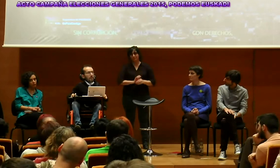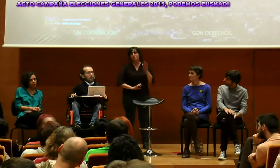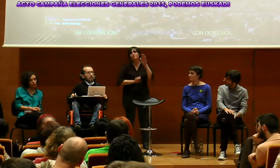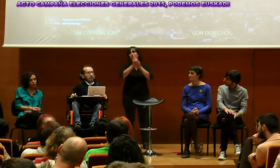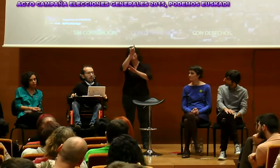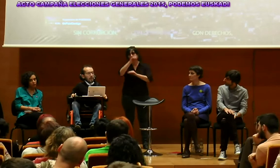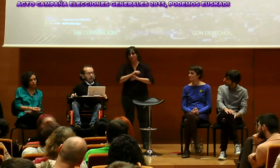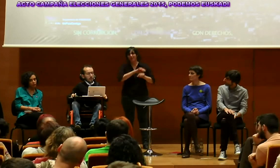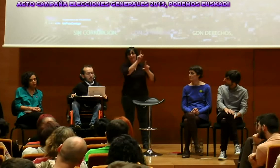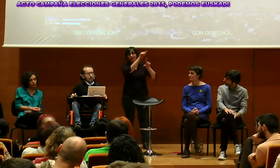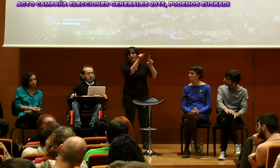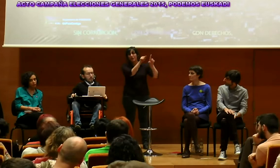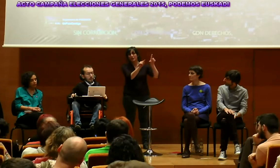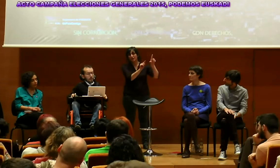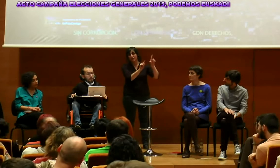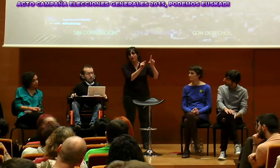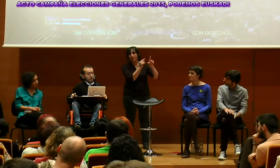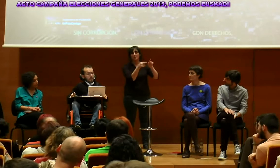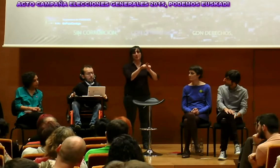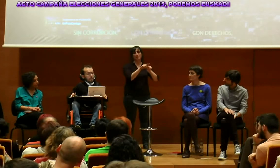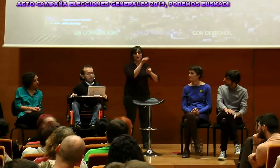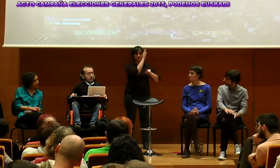encuestas lo pueden ocultar.